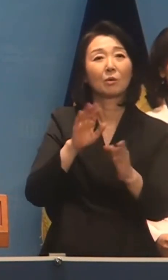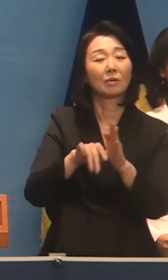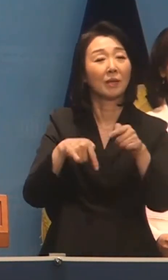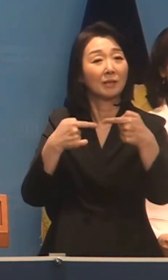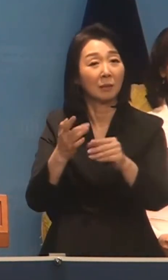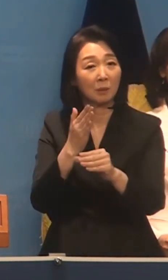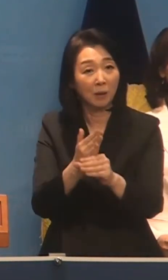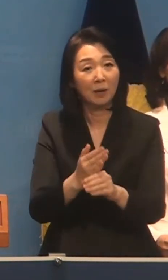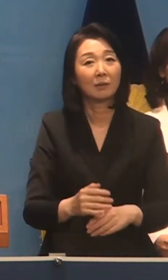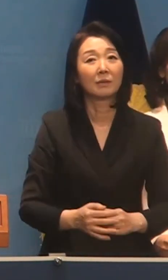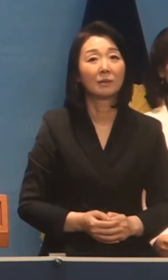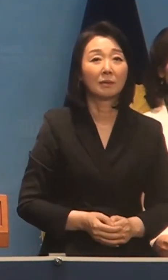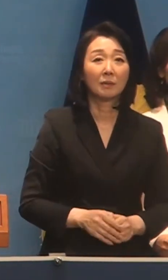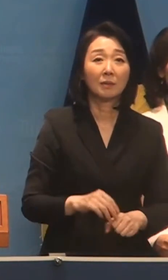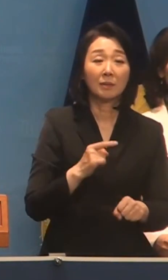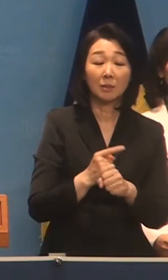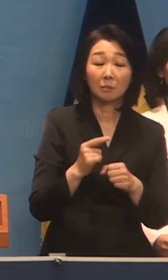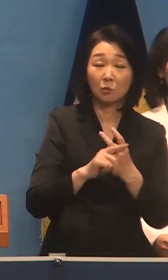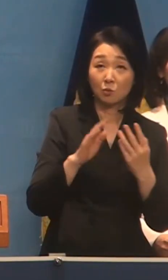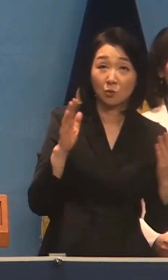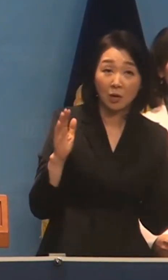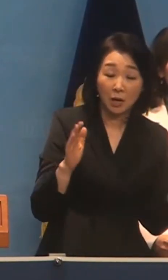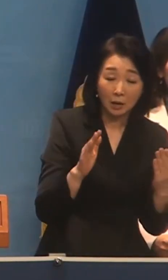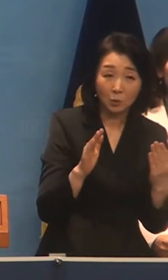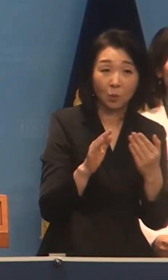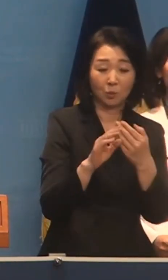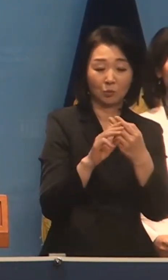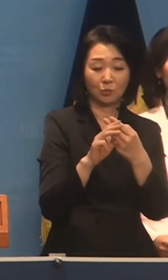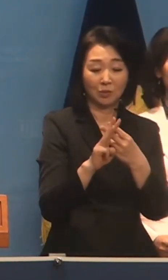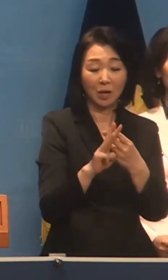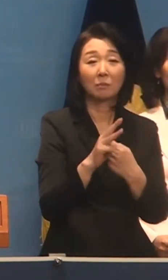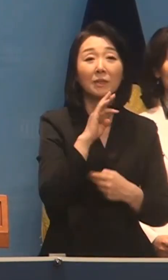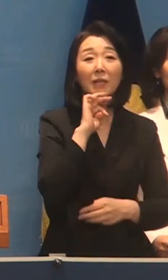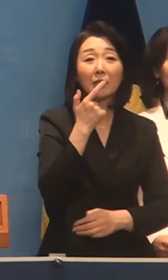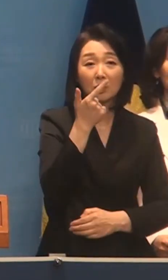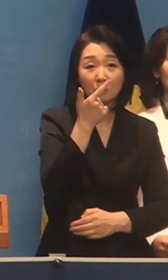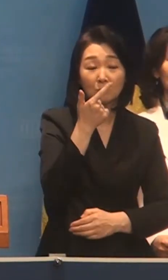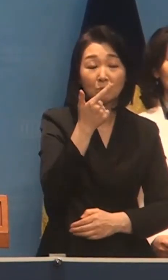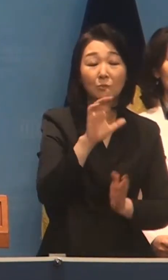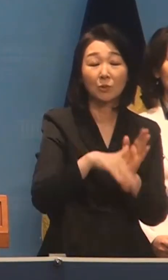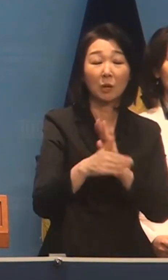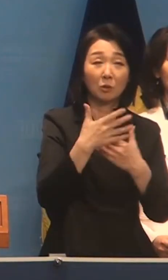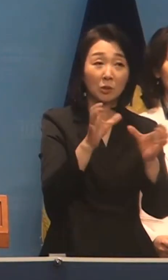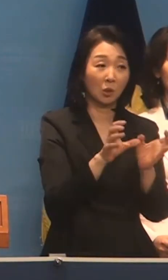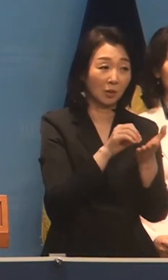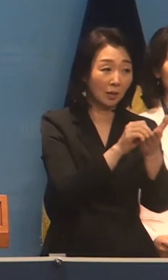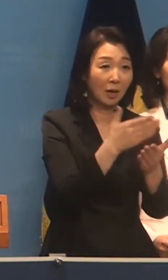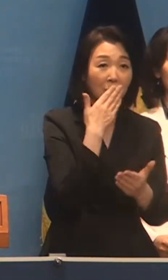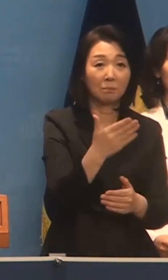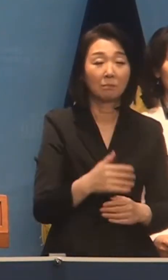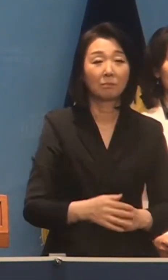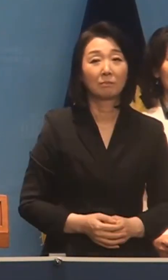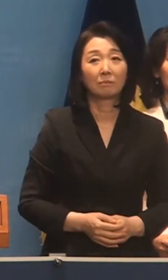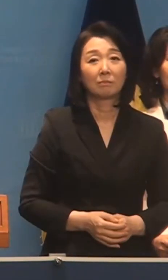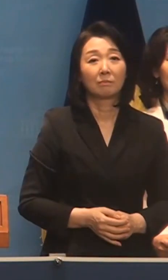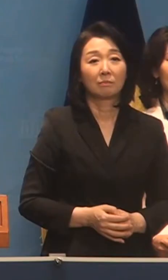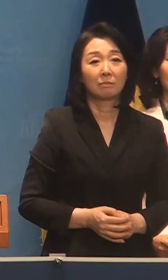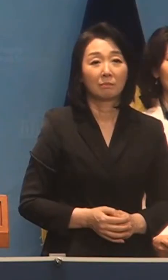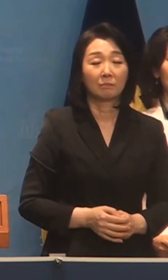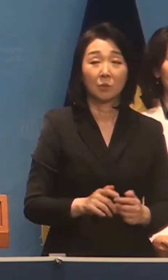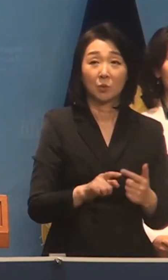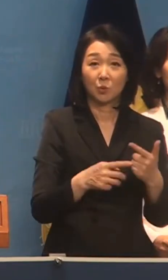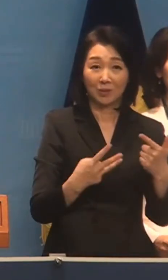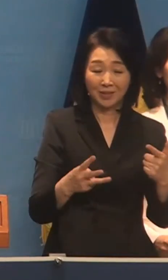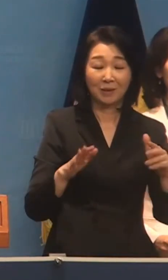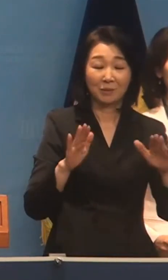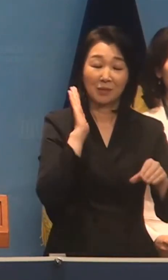참여하고 있습니다. 이미 중학교 3학년인 16세부터는 정당에 가입할 수 있습니다. 6월